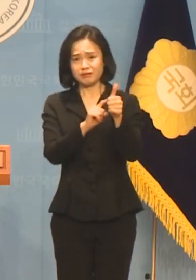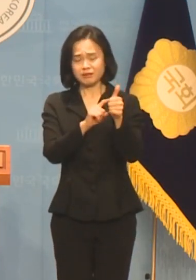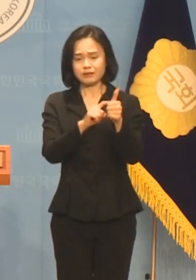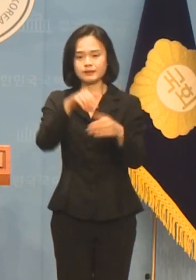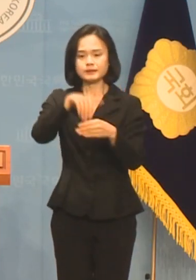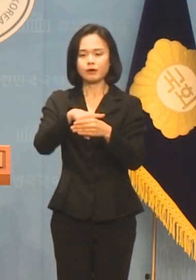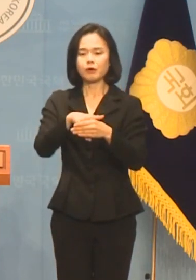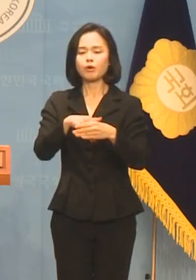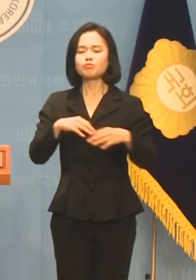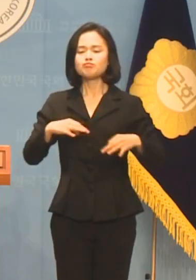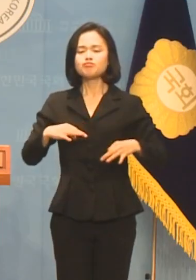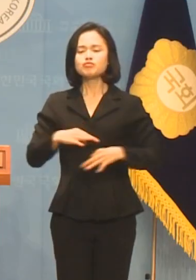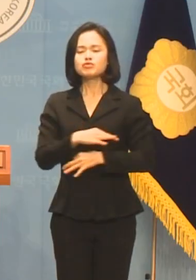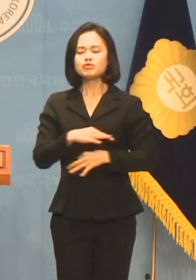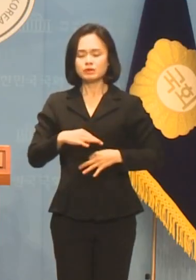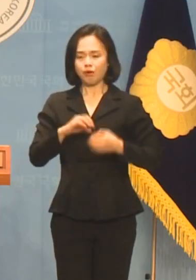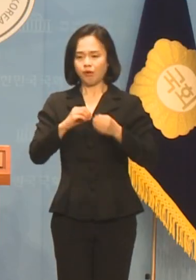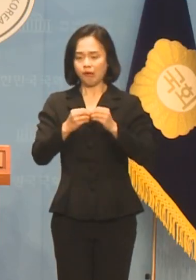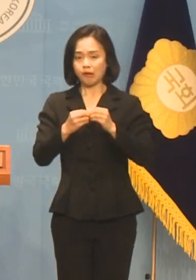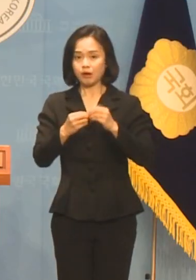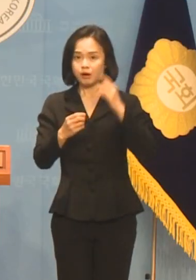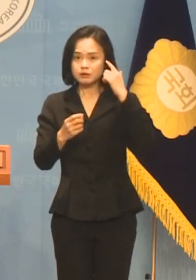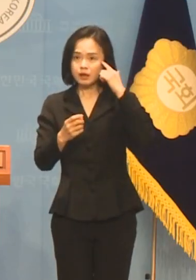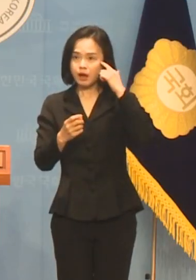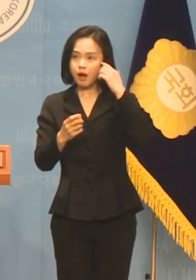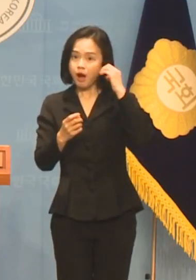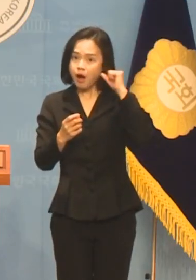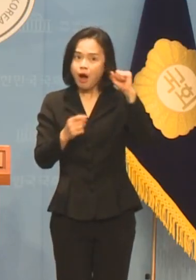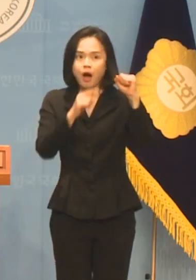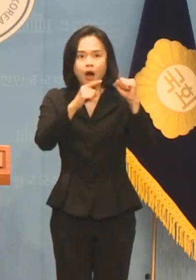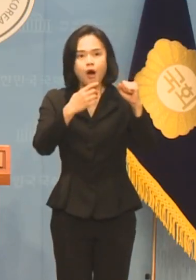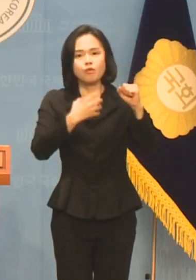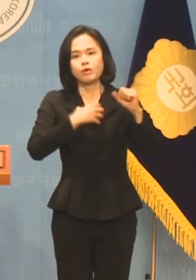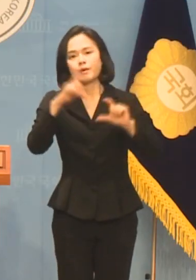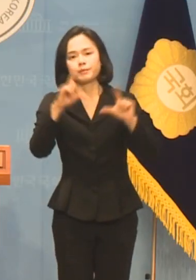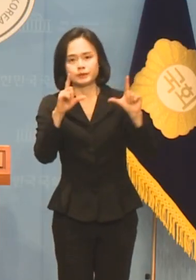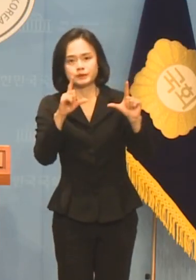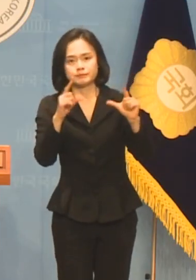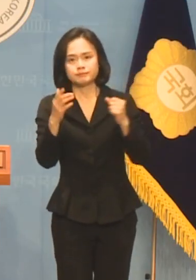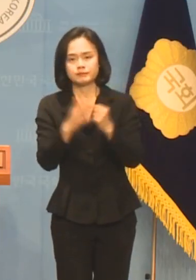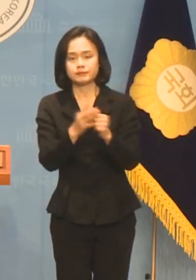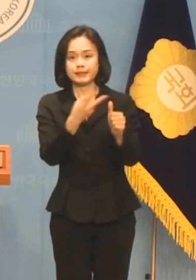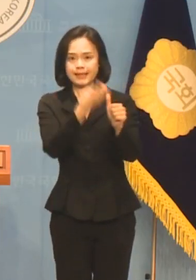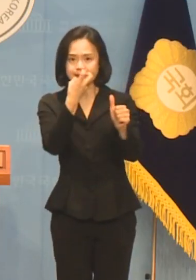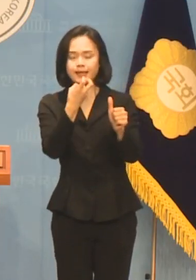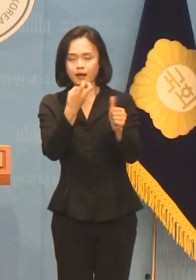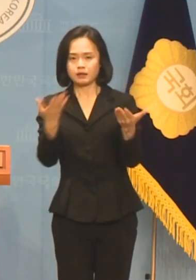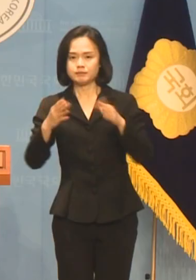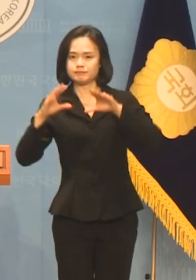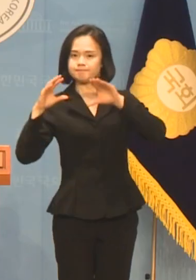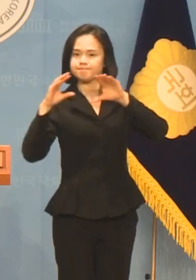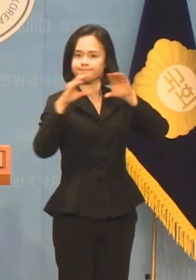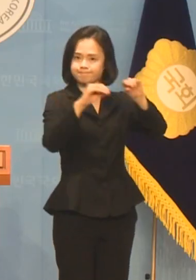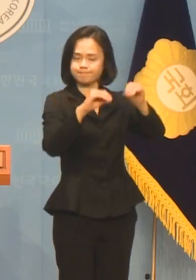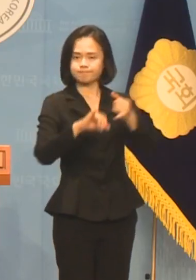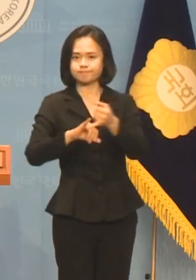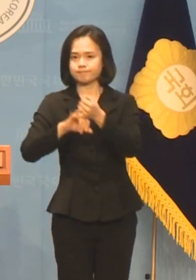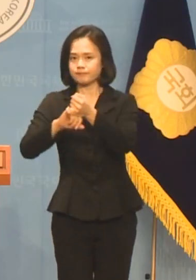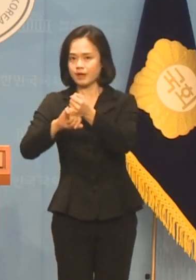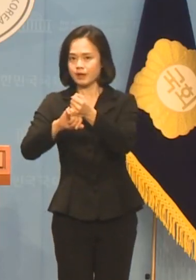갇힌 너무나도 위험한 상태여서 탄핵으로서 직무정지부터 시키겠습니다.